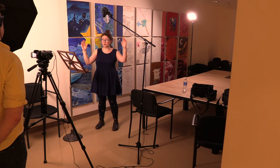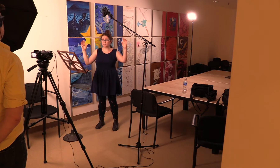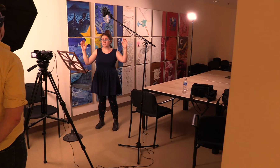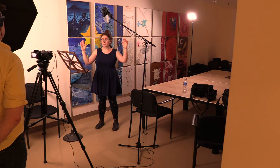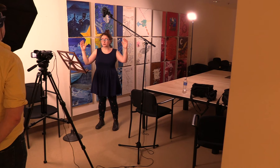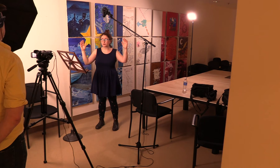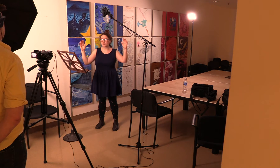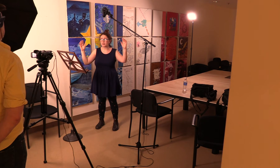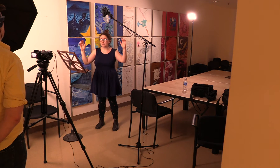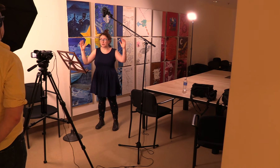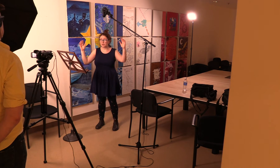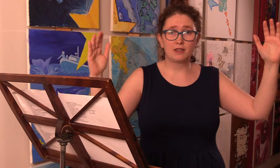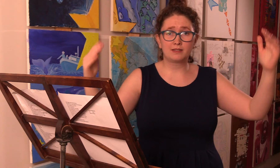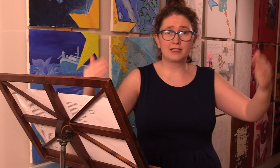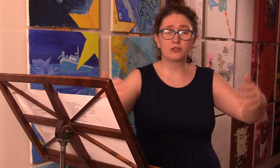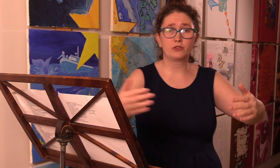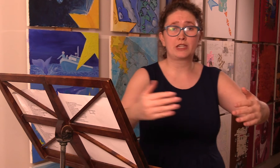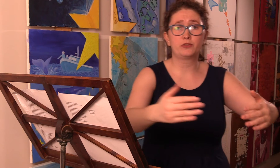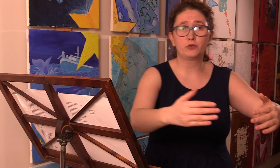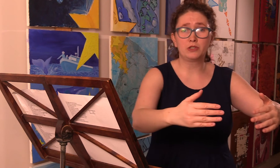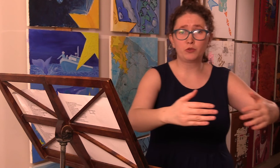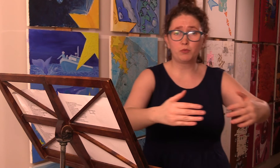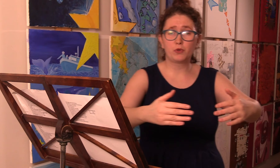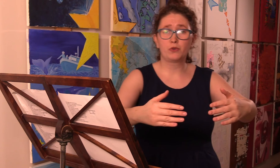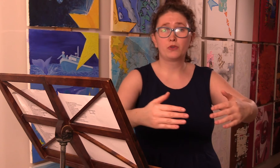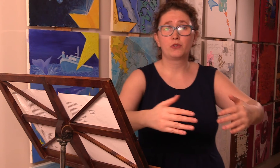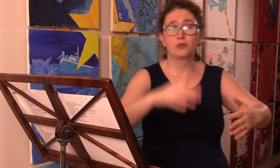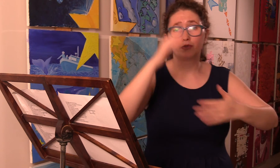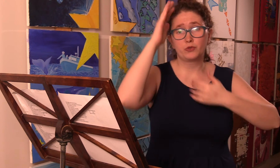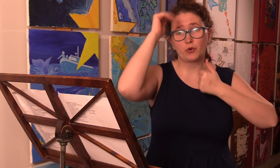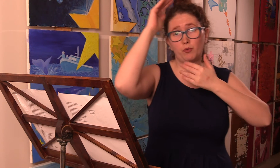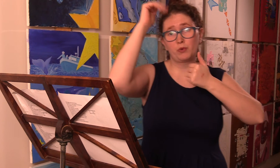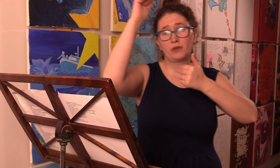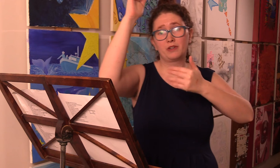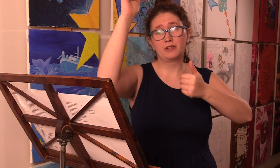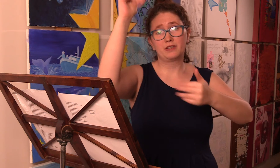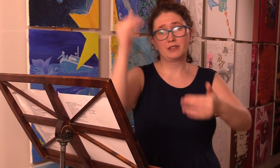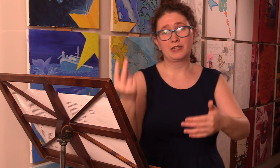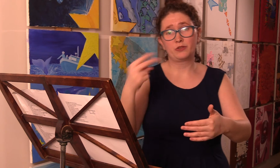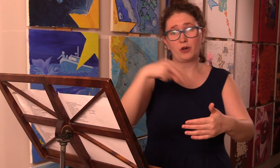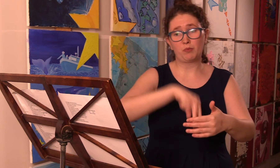accroché autour de toi. Un cercle dans lequel tu hula-hoop, tu hop, et tu hop.